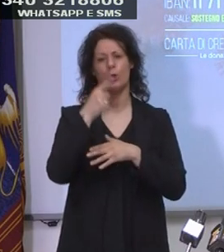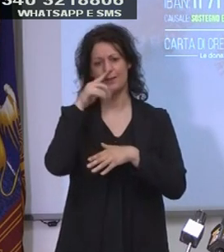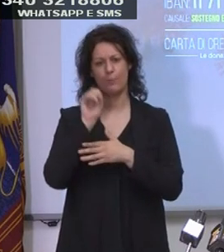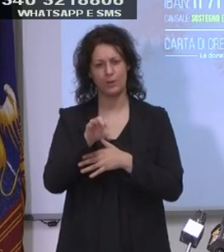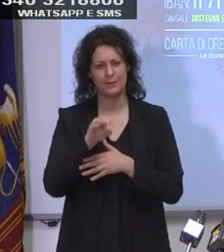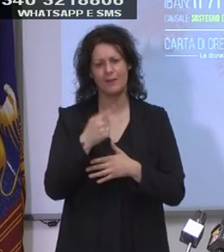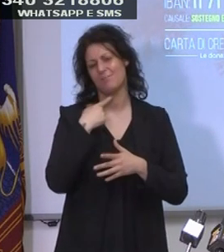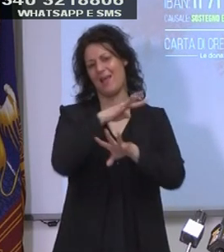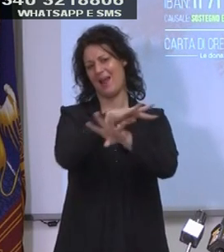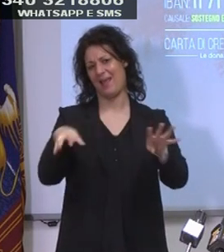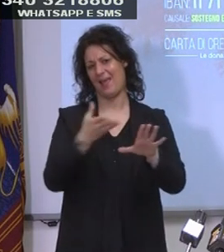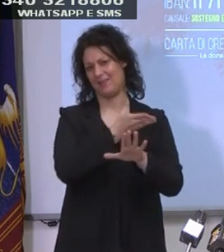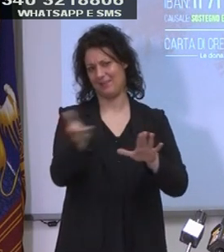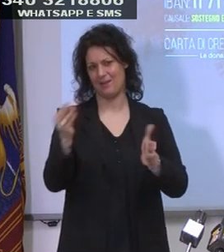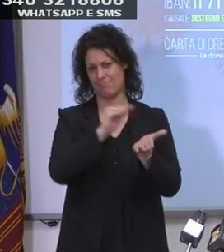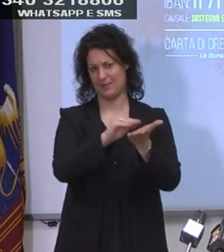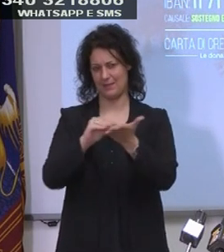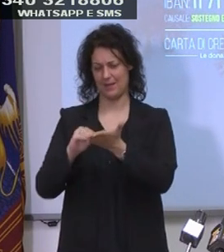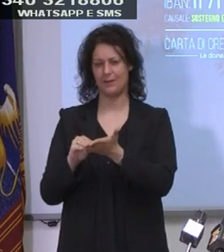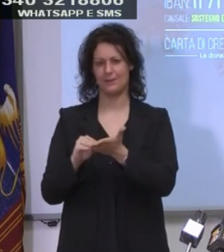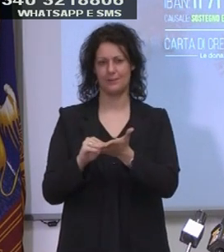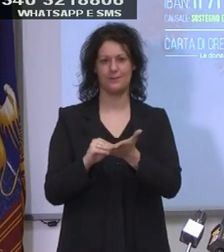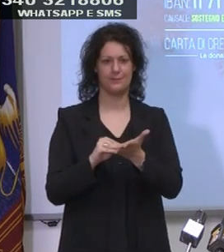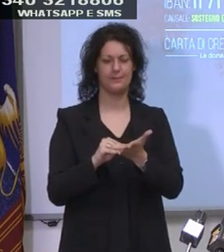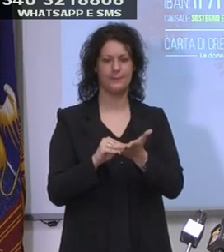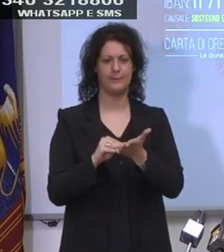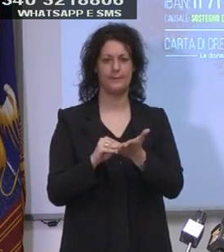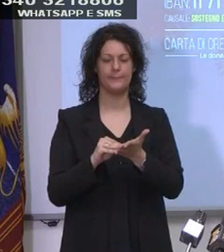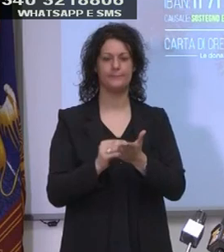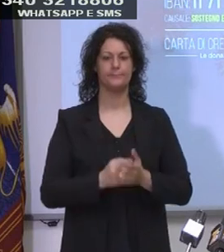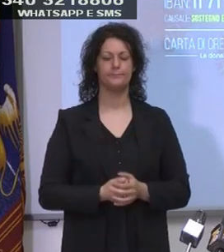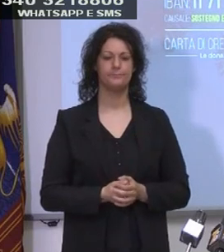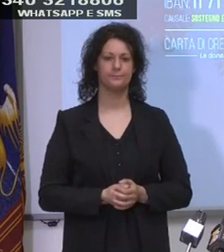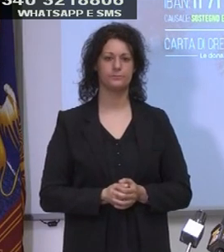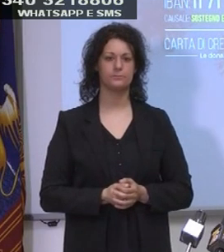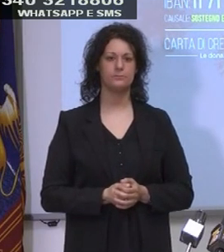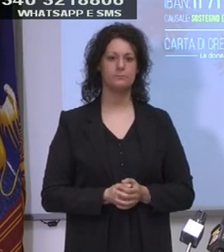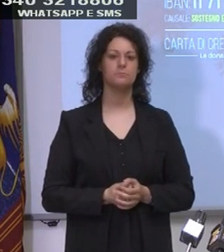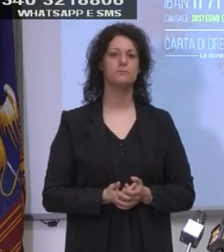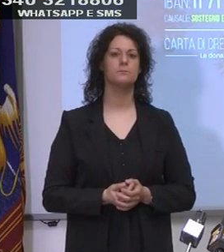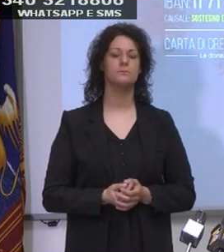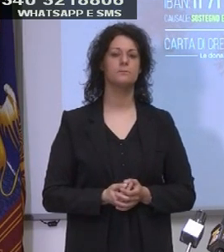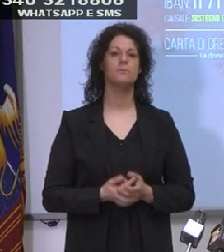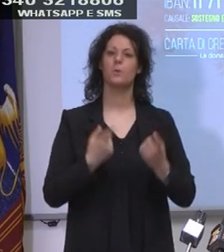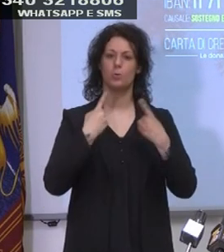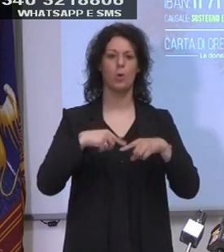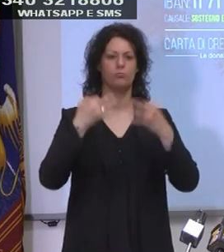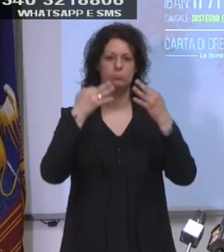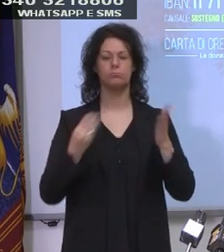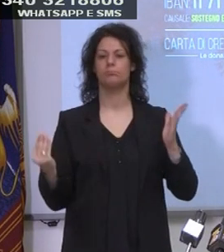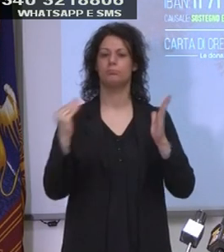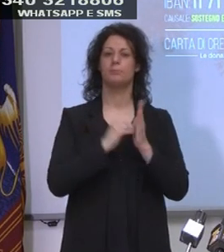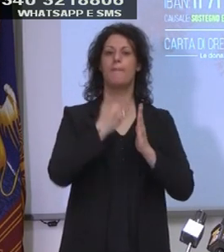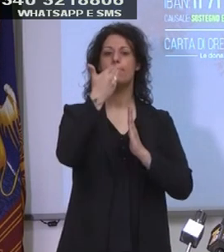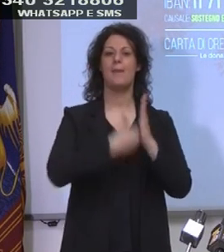la rete che c'è, quindi tutto quello che si mette a disposizione, e l'abbiamo quindi inserito in un piano